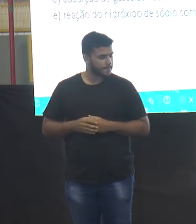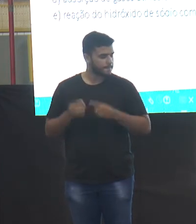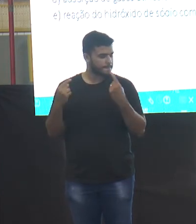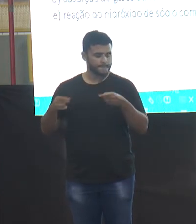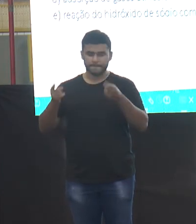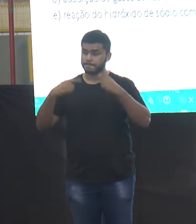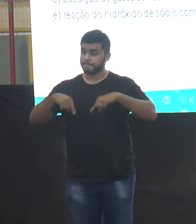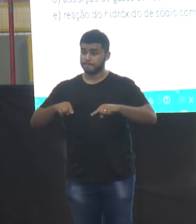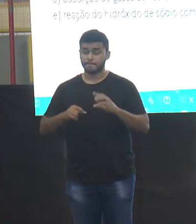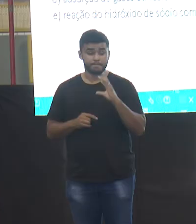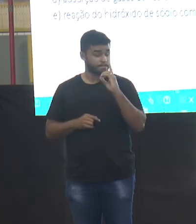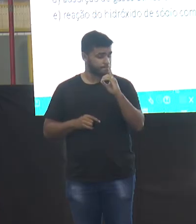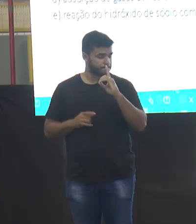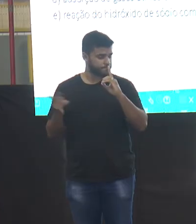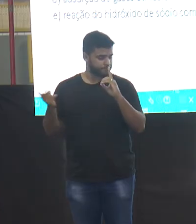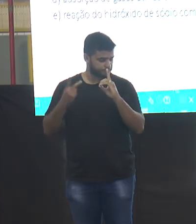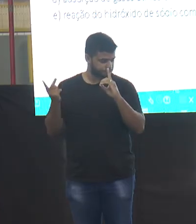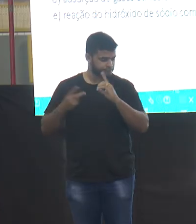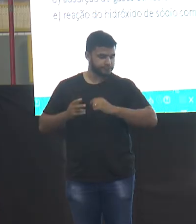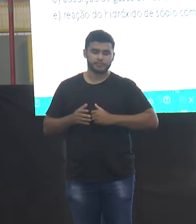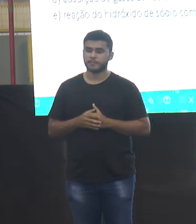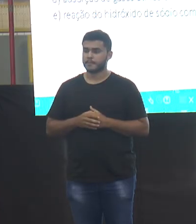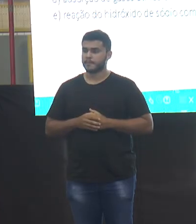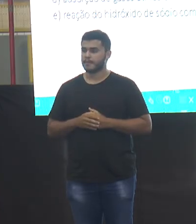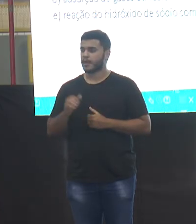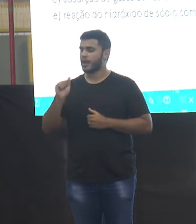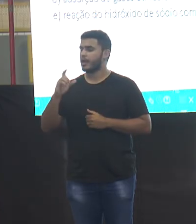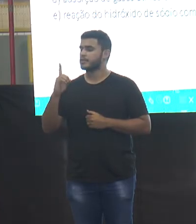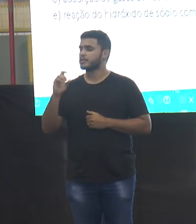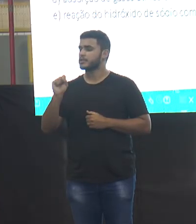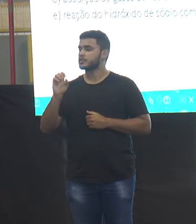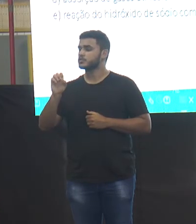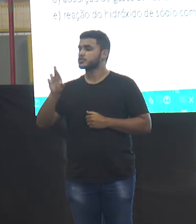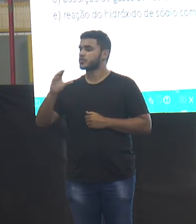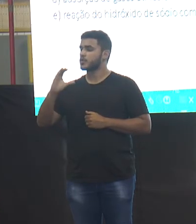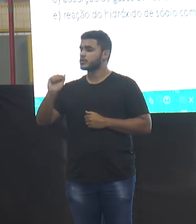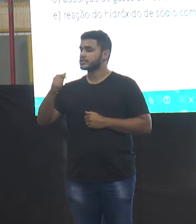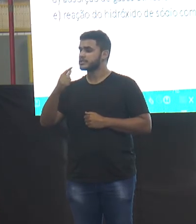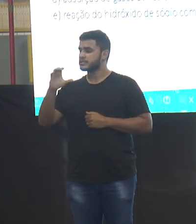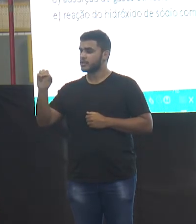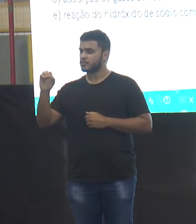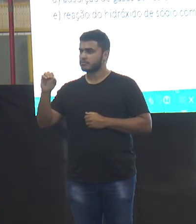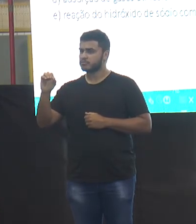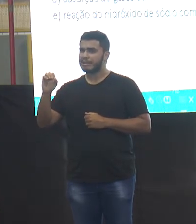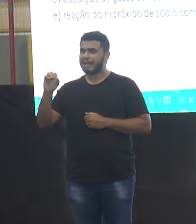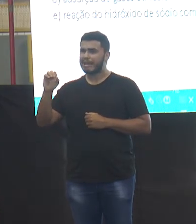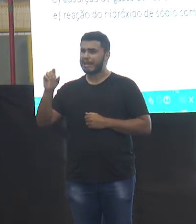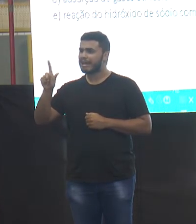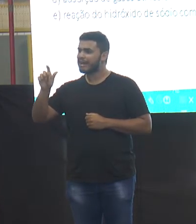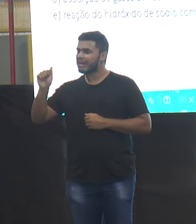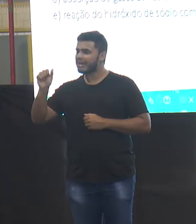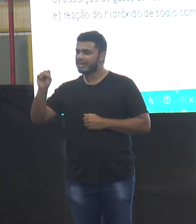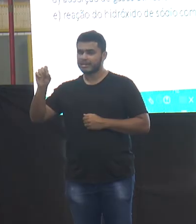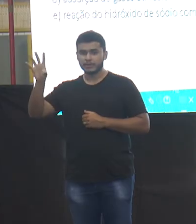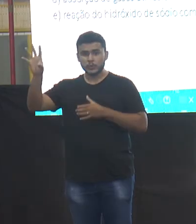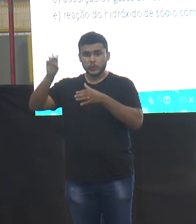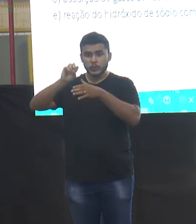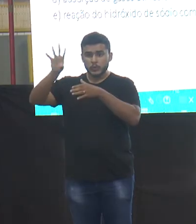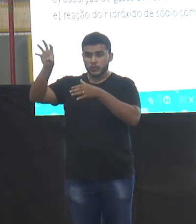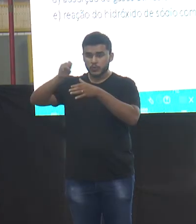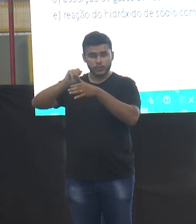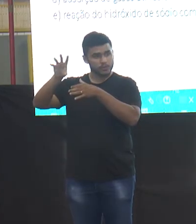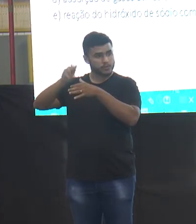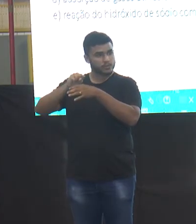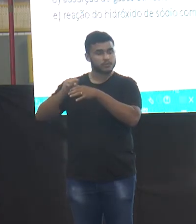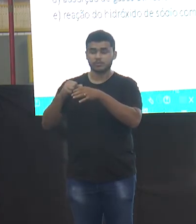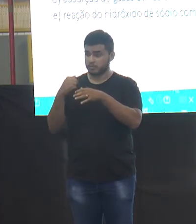Letra D. A desorção de gases. Gente, se eu puxar um gás, se eu absorver